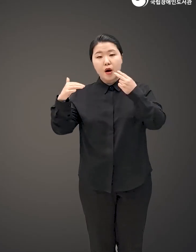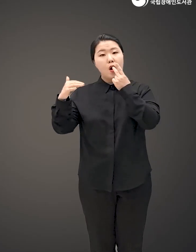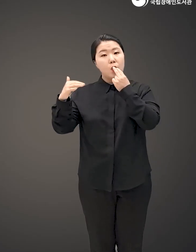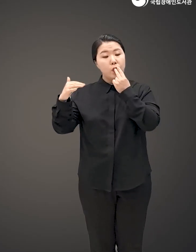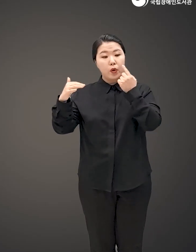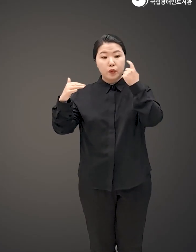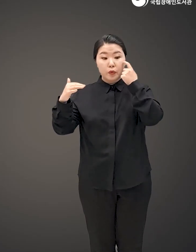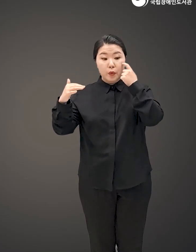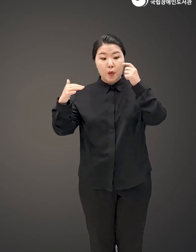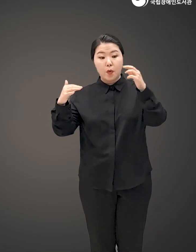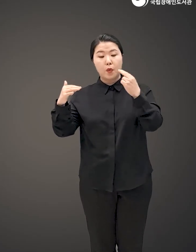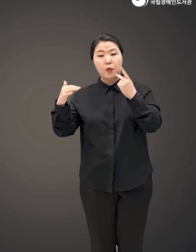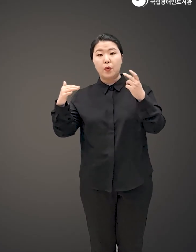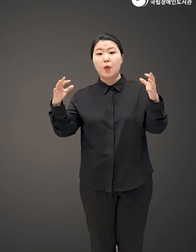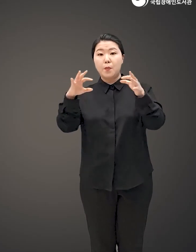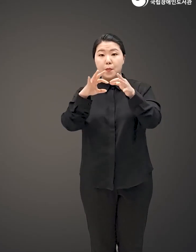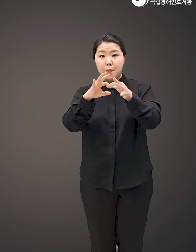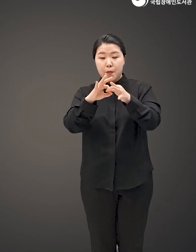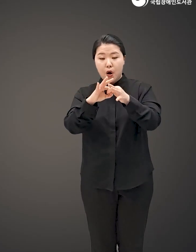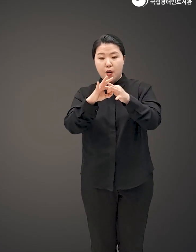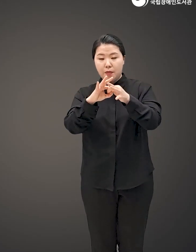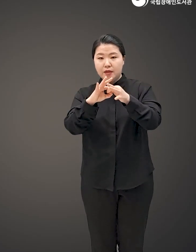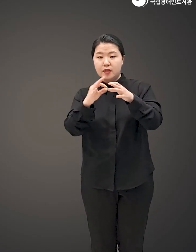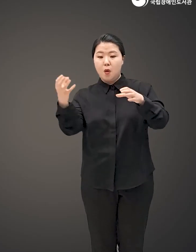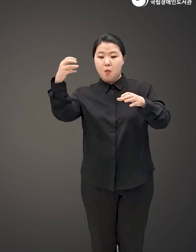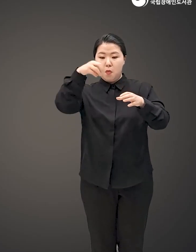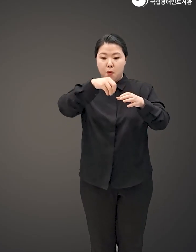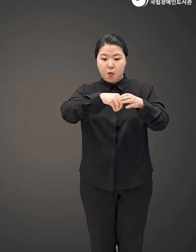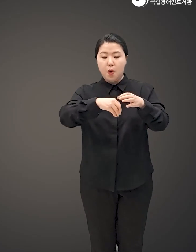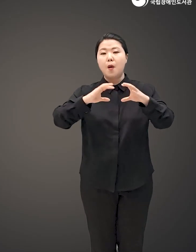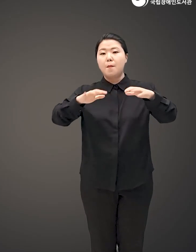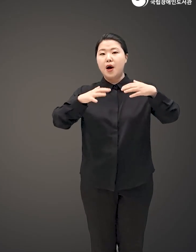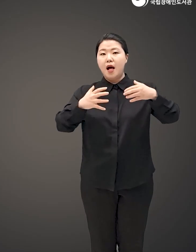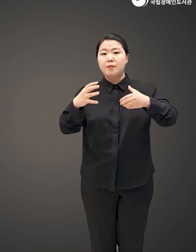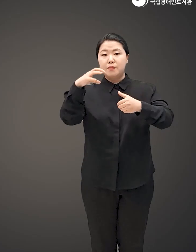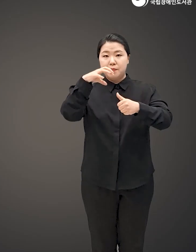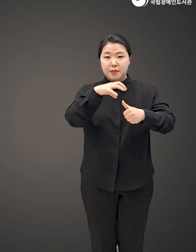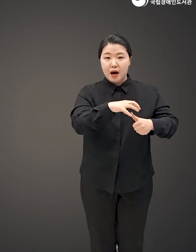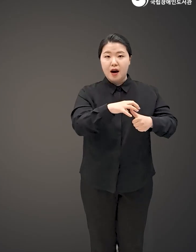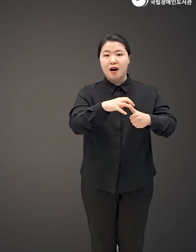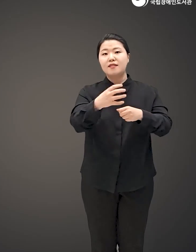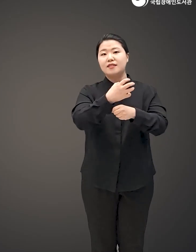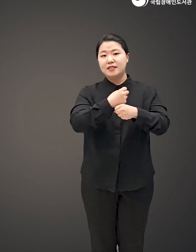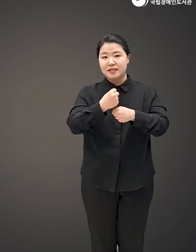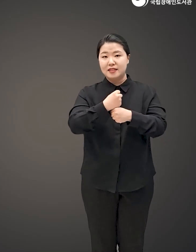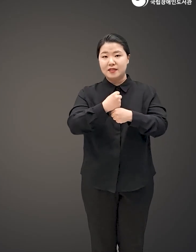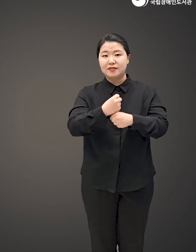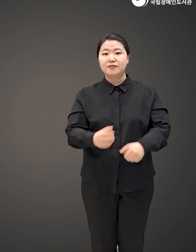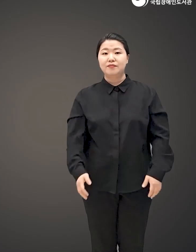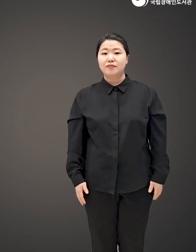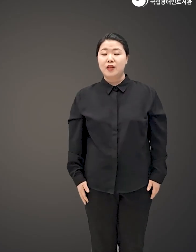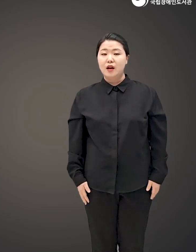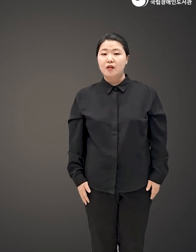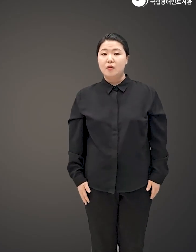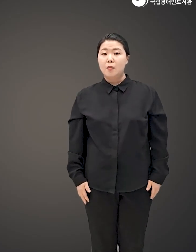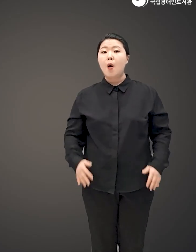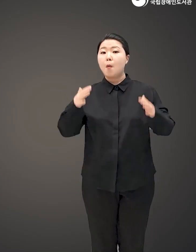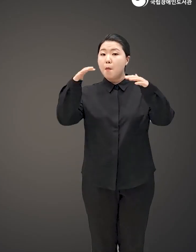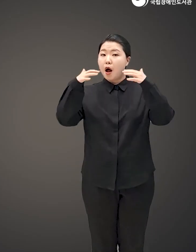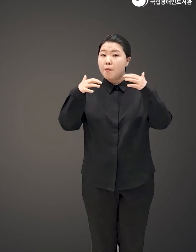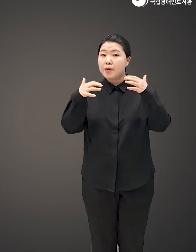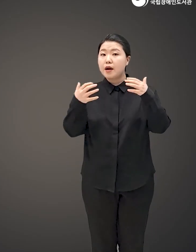보이는 비닐봉투와 합체하여서 바람을 잡았습니다. 이 잡은 바람을 가지고 어떻게 놀